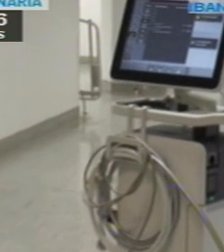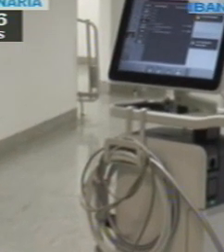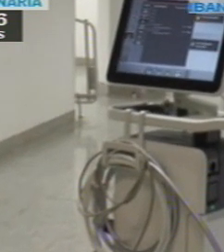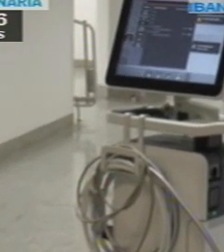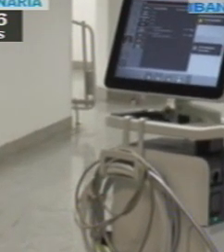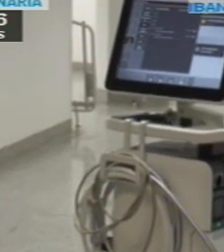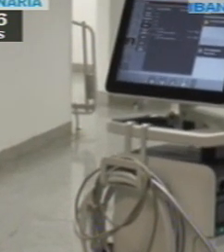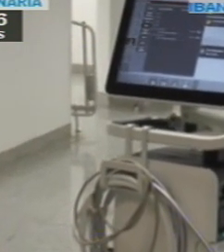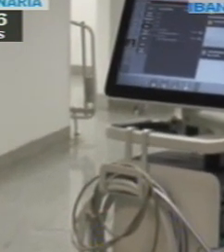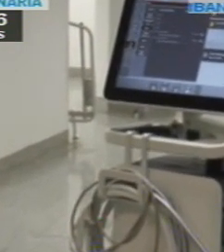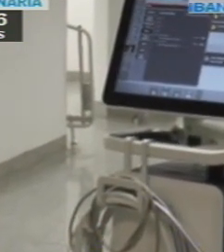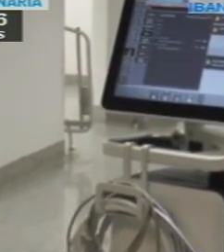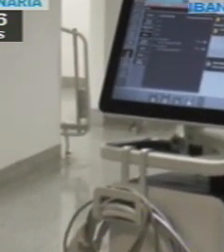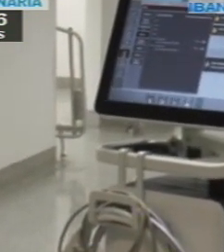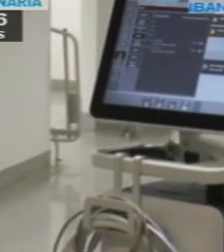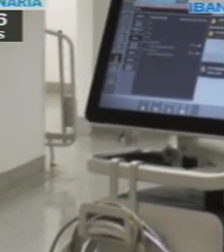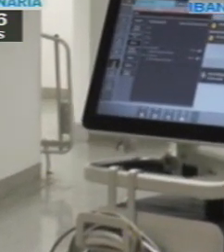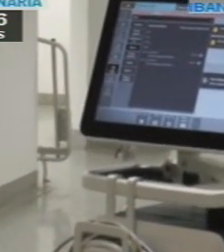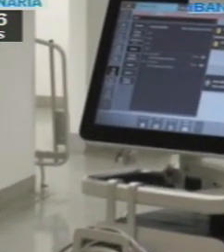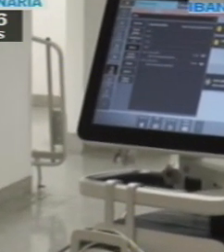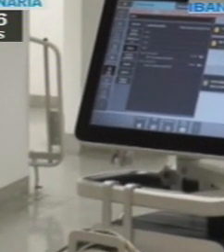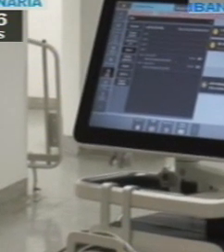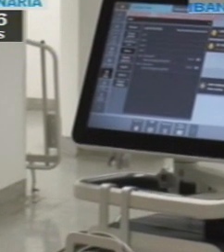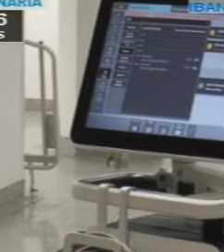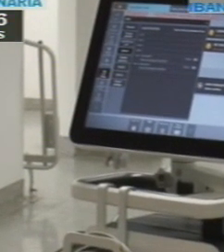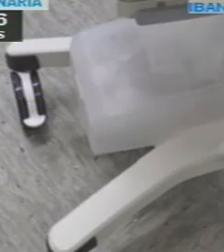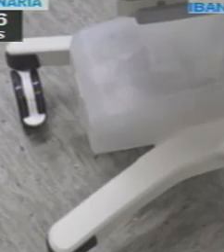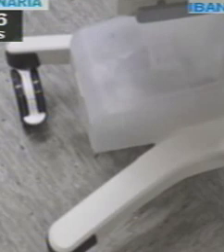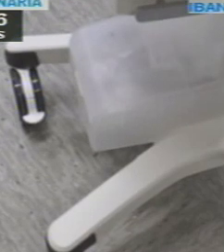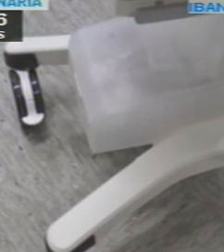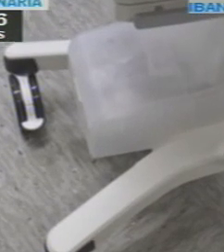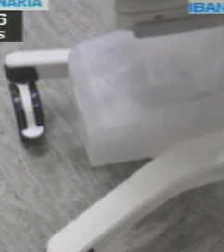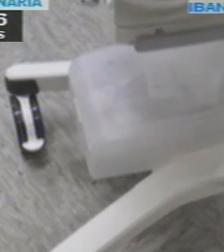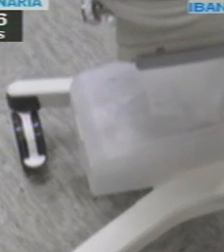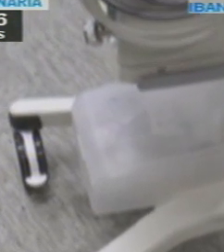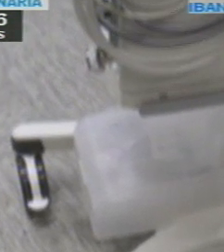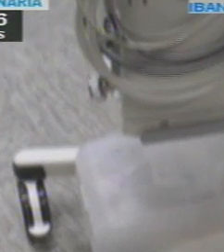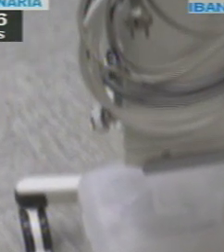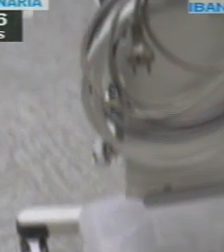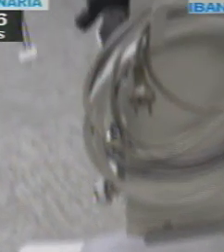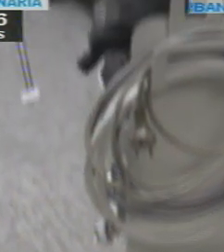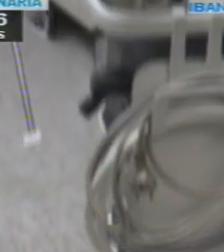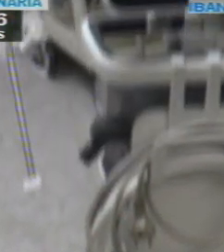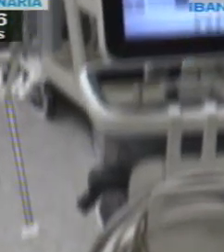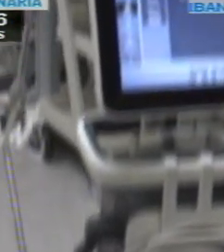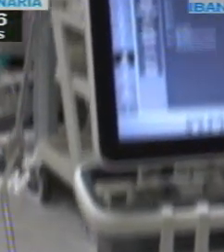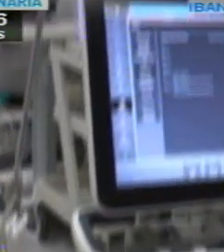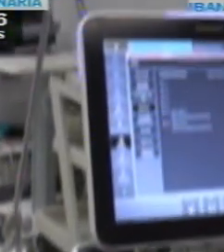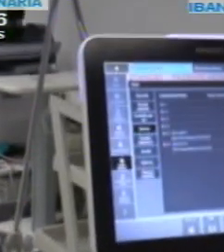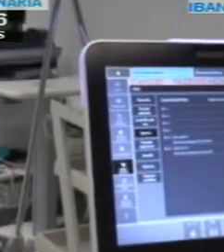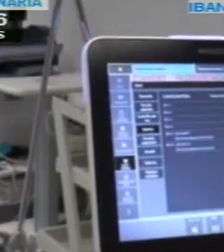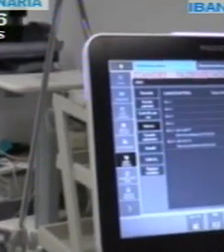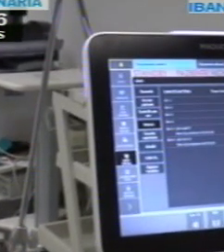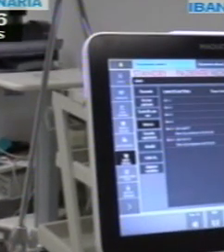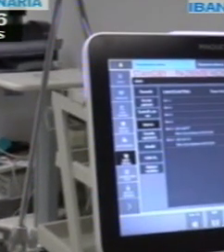generazione adatto per i pazienti in situazioni complesse come il Covid, ma non solo. Ecco dove finiscono i soldi che donate, ecco la prova tangibile di come